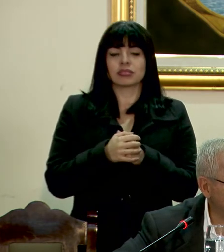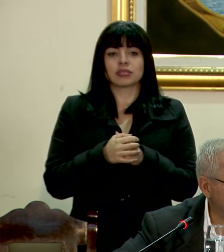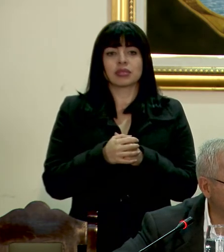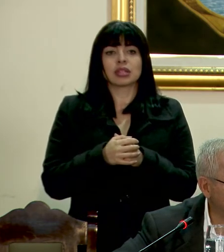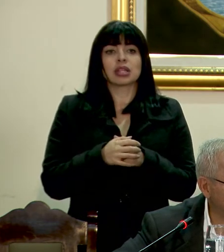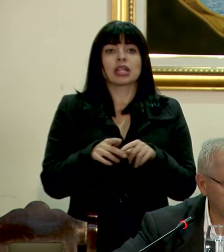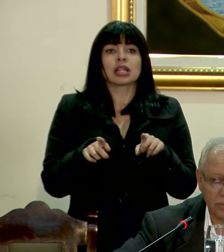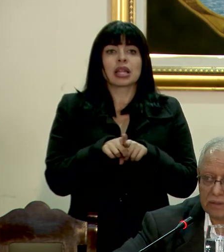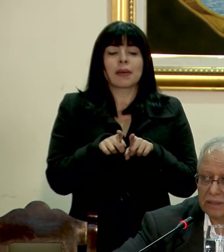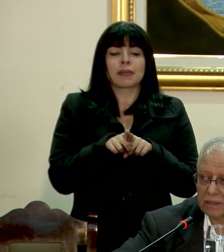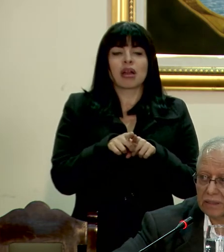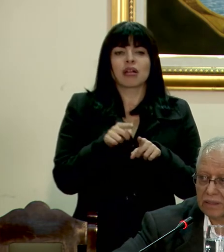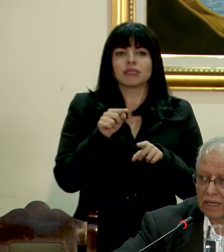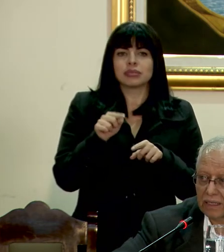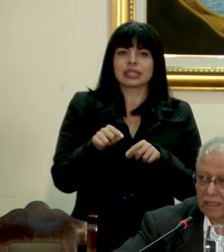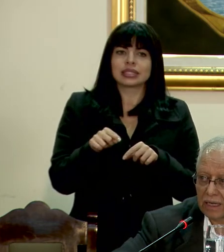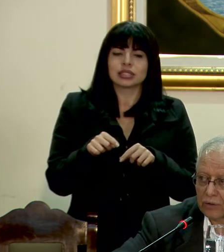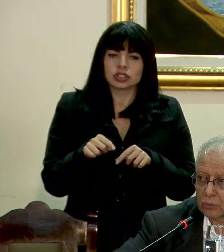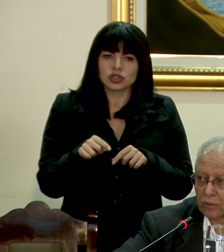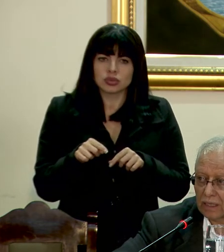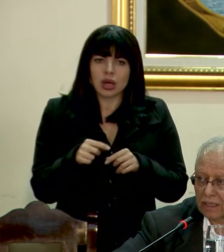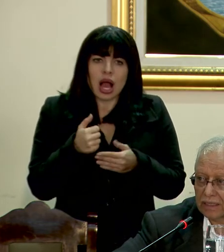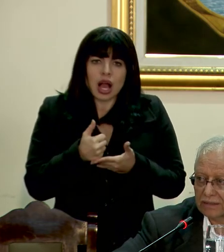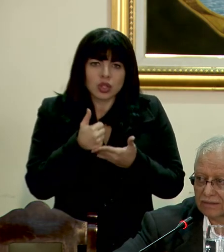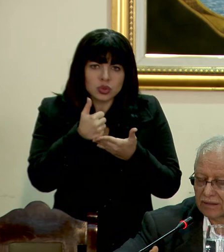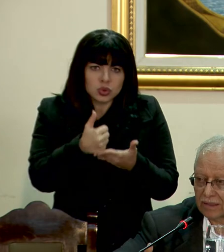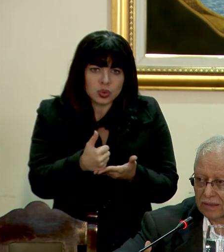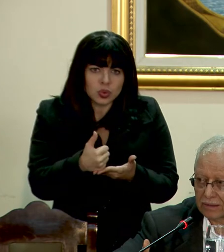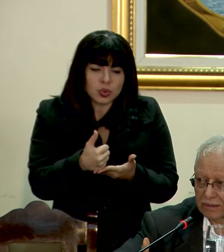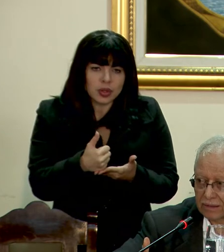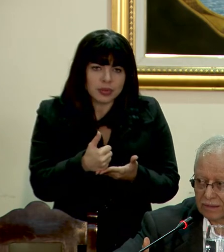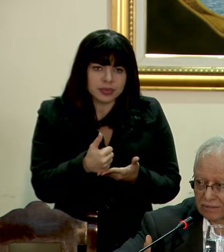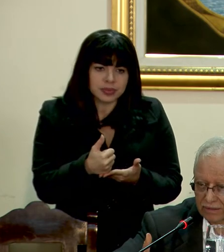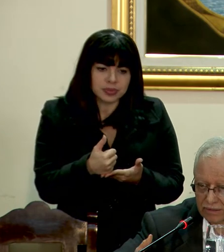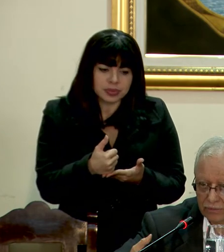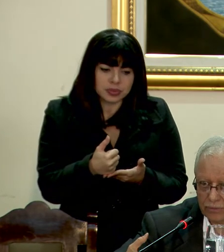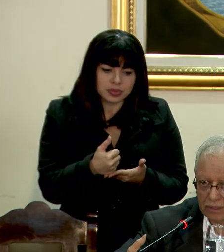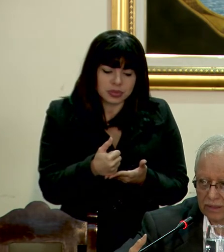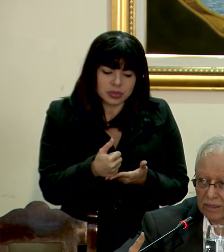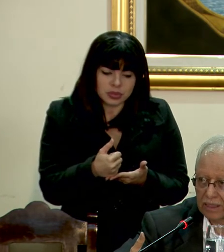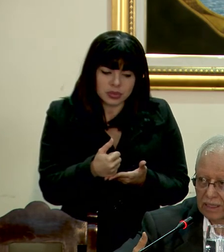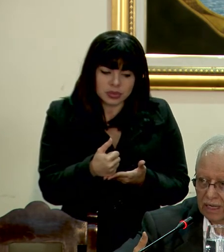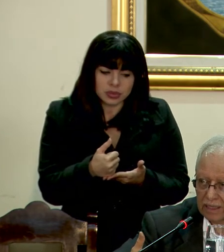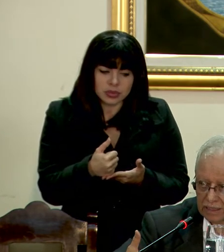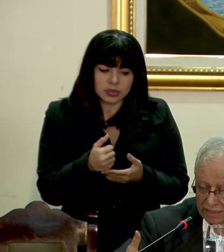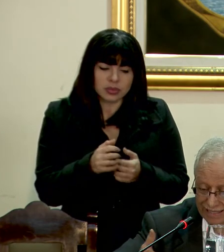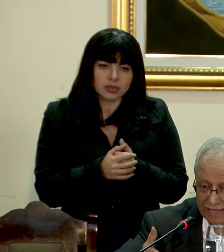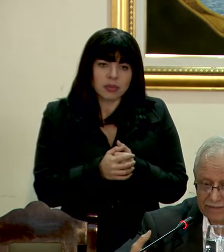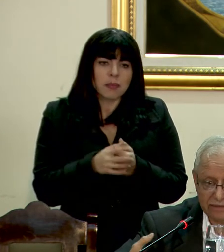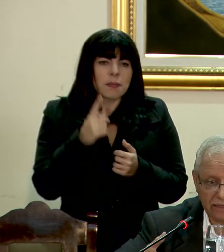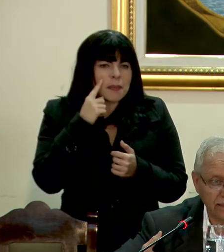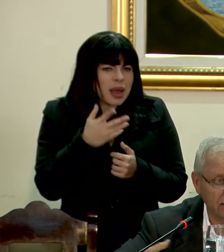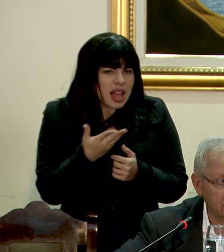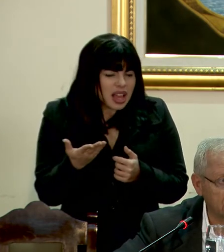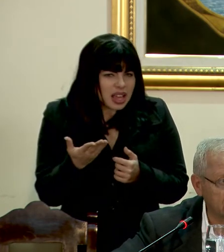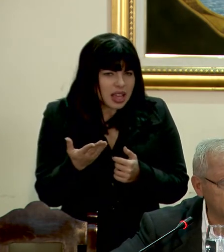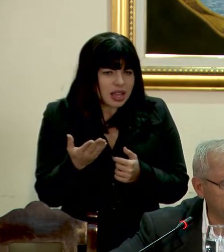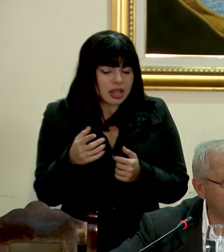y también esto ayuda en el sentido de que ahí